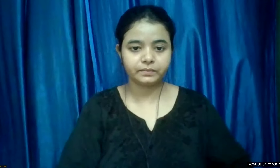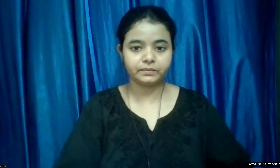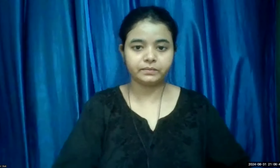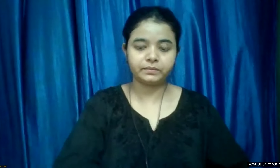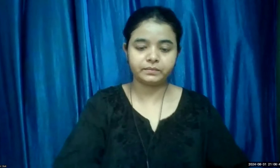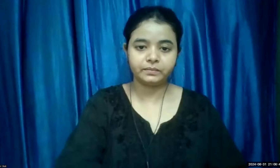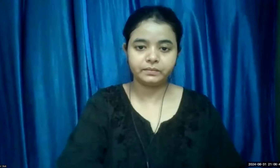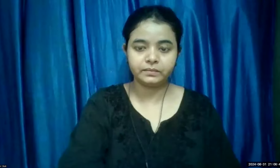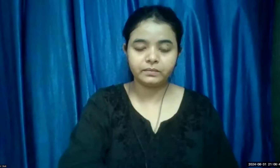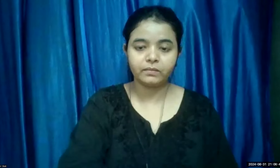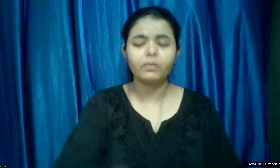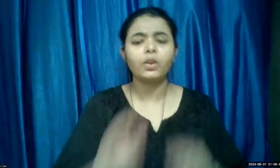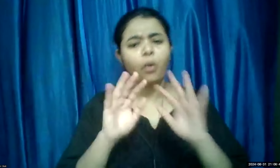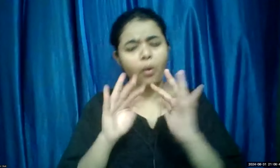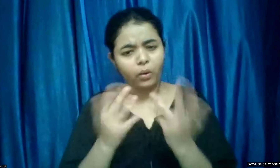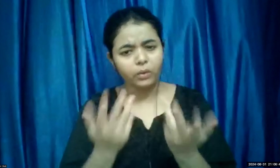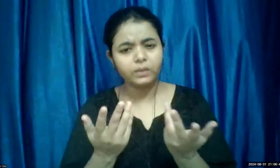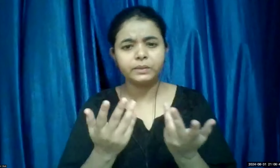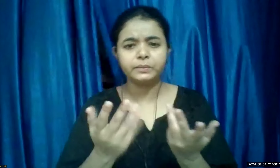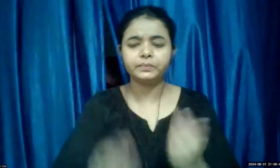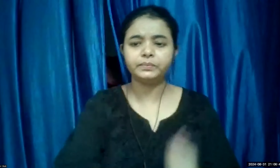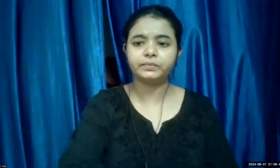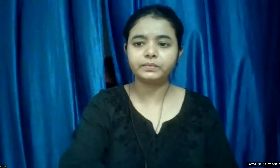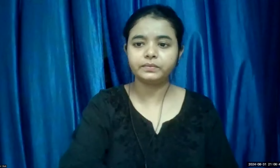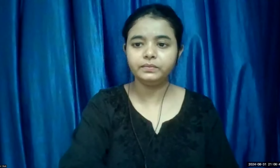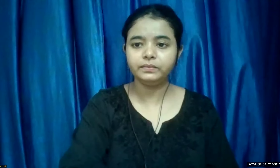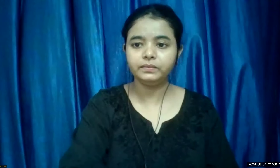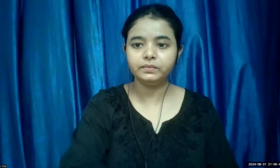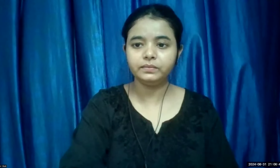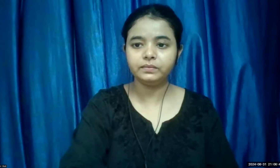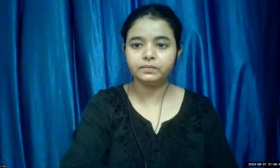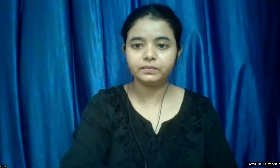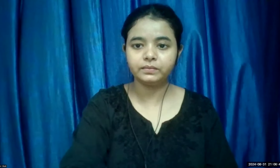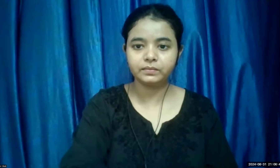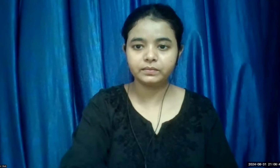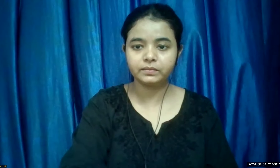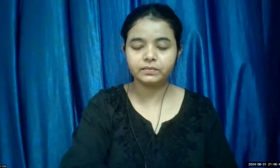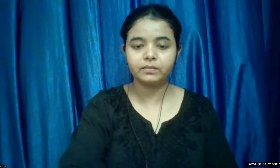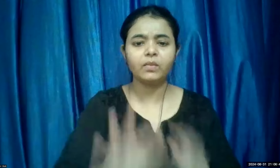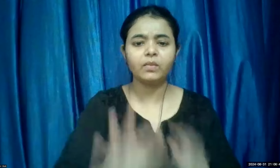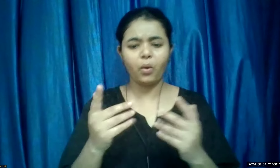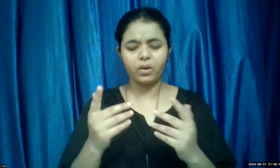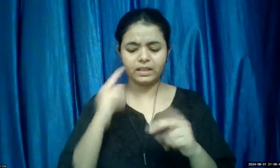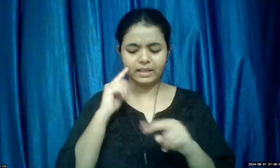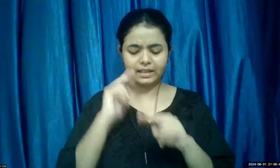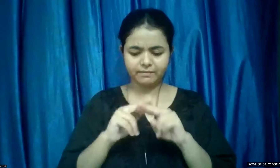और या यूं कहा जाए कि शुद्ध भक्त बनने के बाद व्यक्ति क्या करेगा।